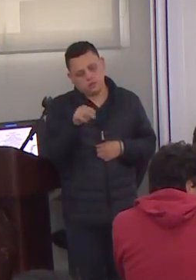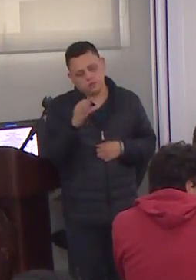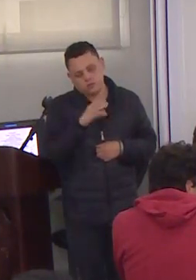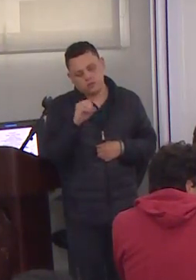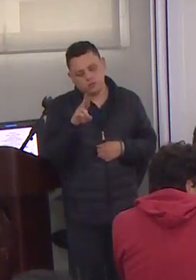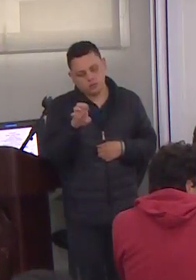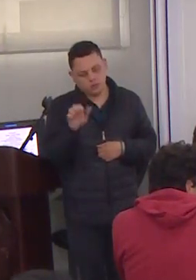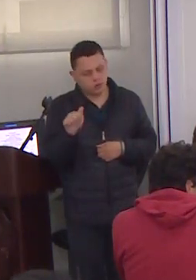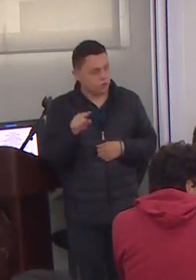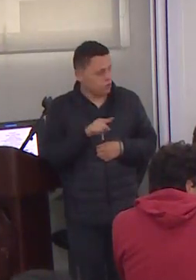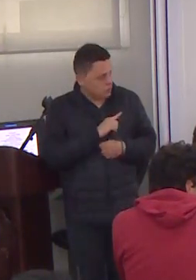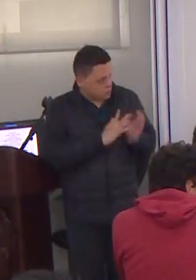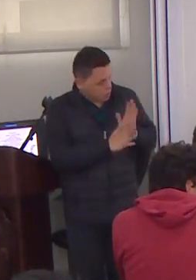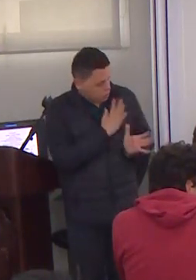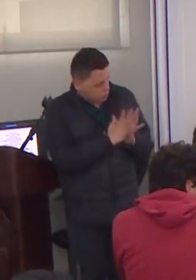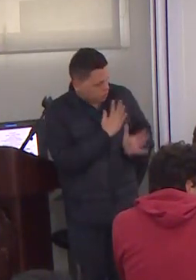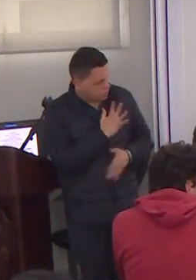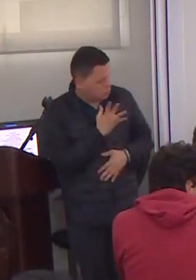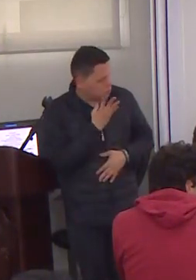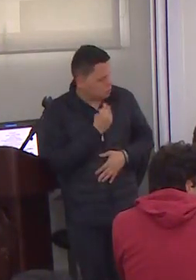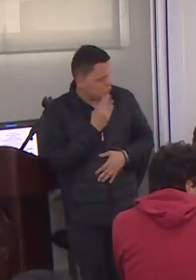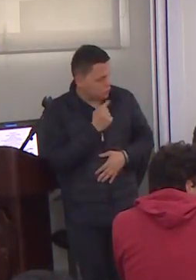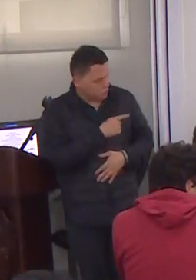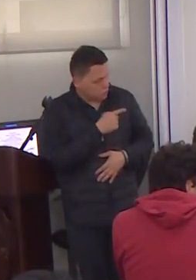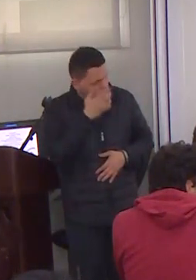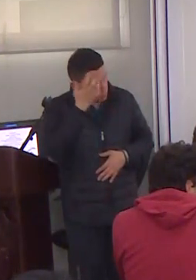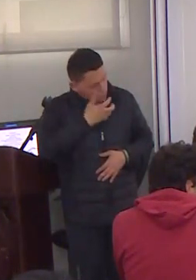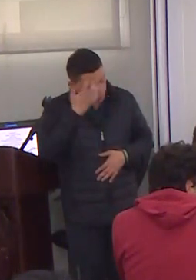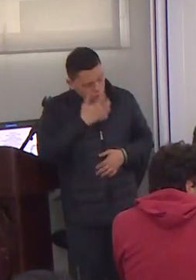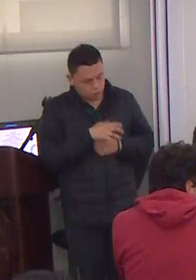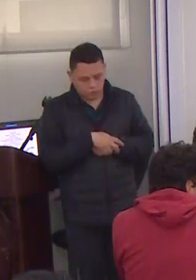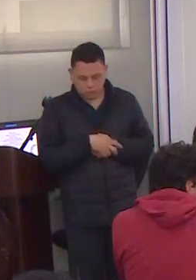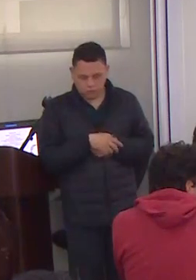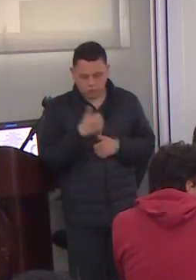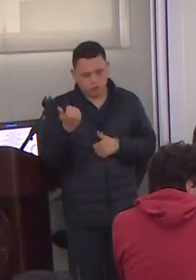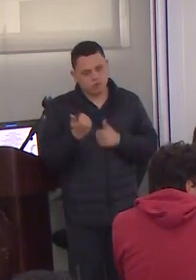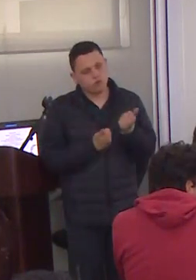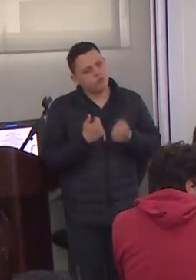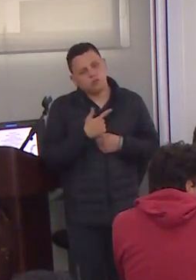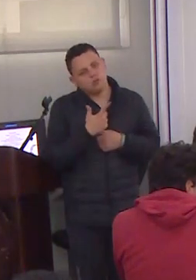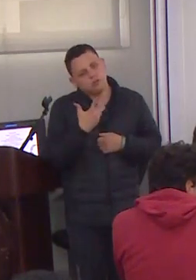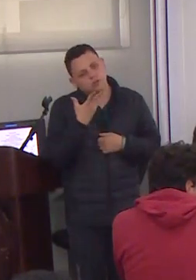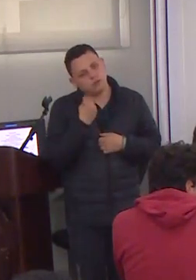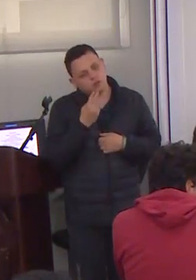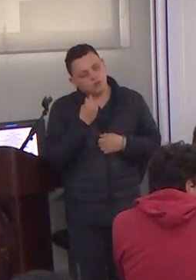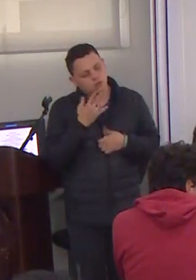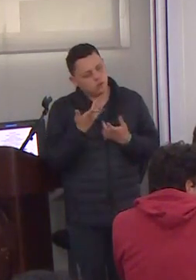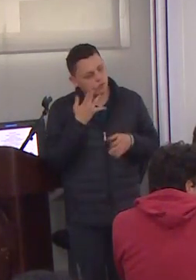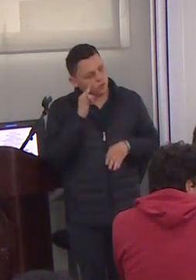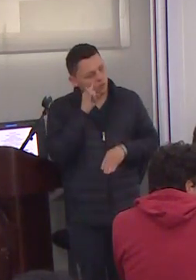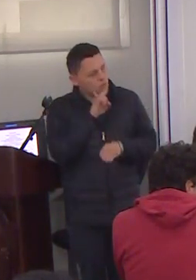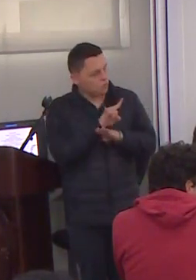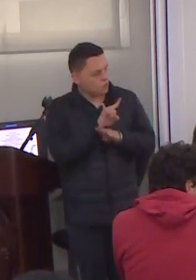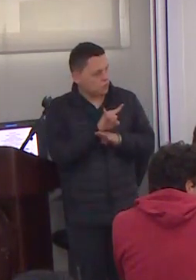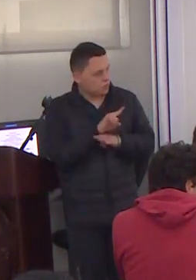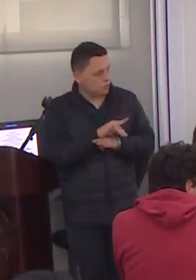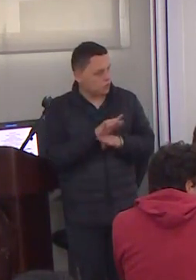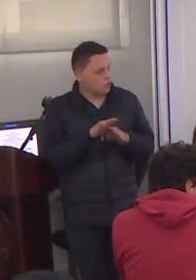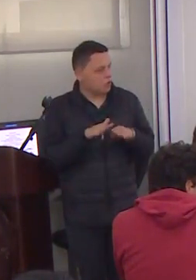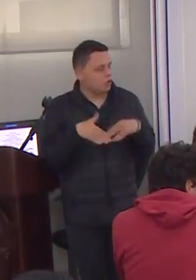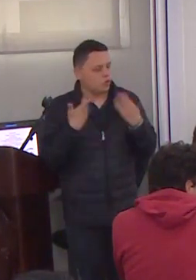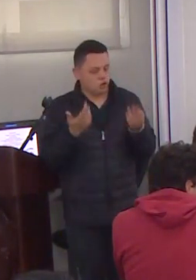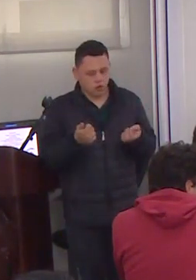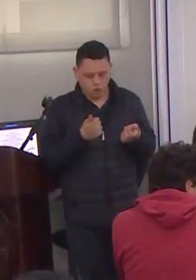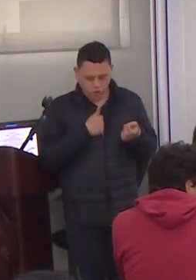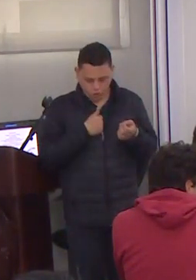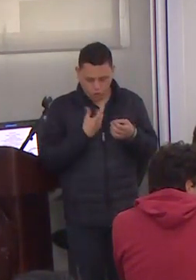que usted ilustró alrededor específicamente de la evaluación ¿cuál fue la experiencia de observarse o co